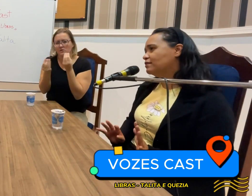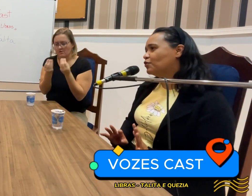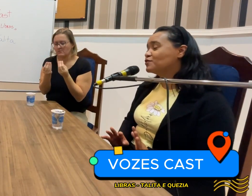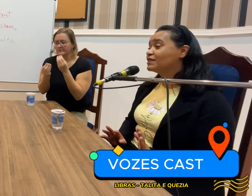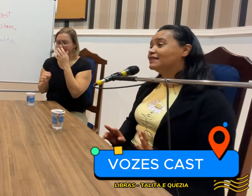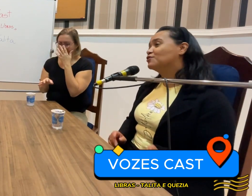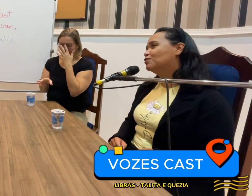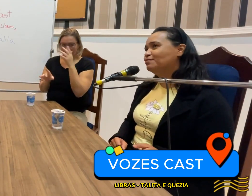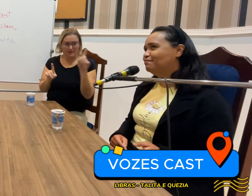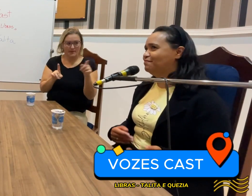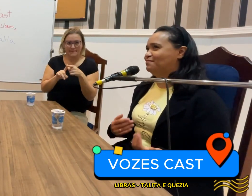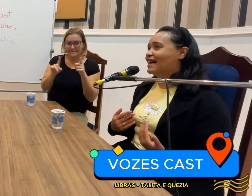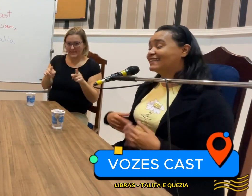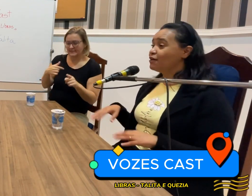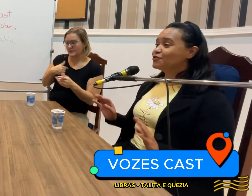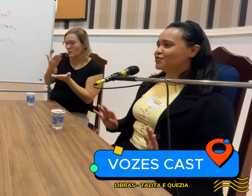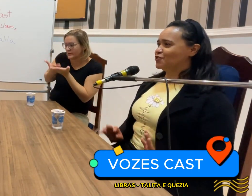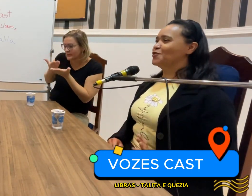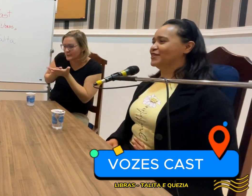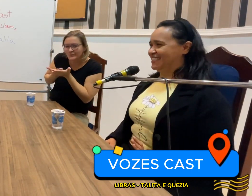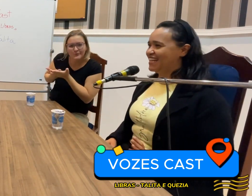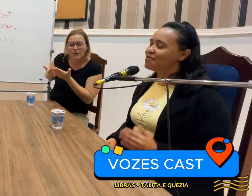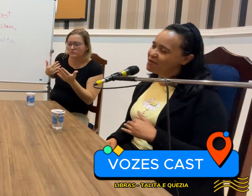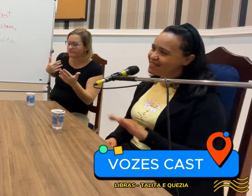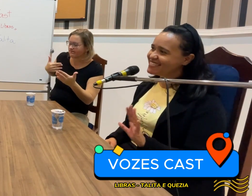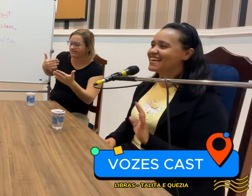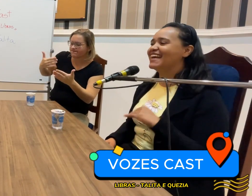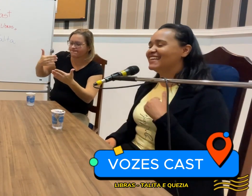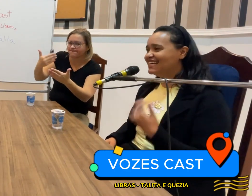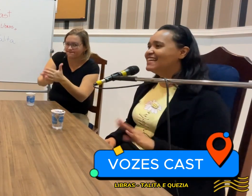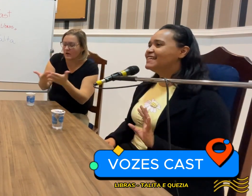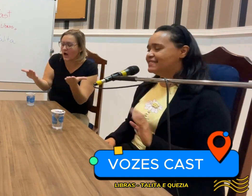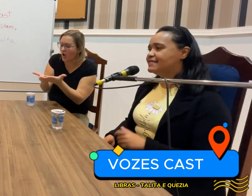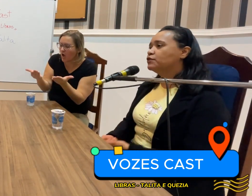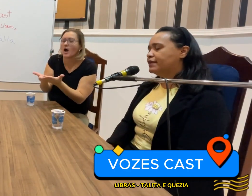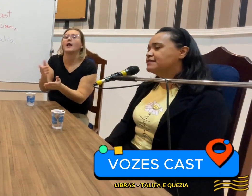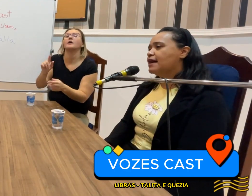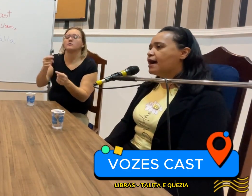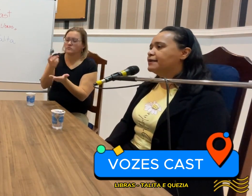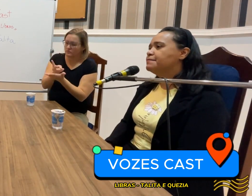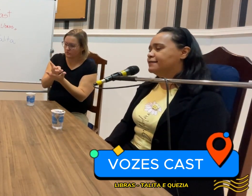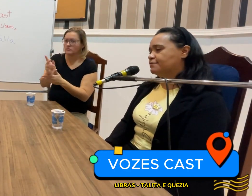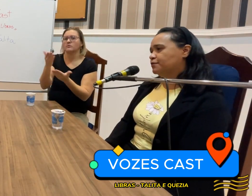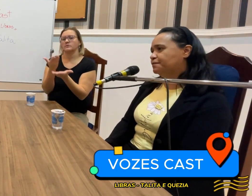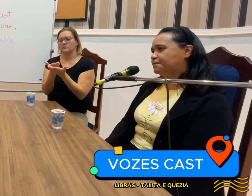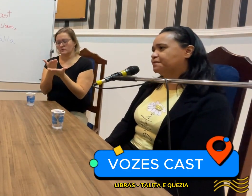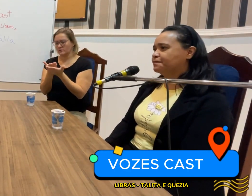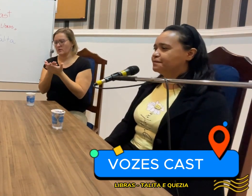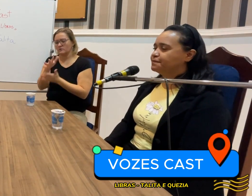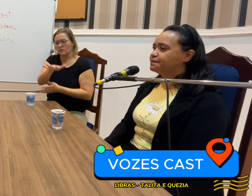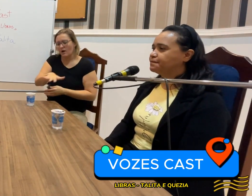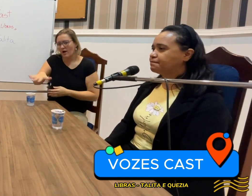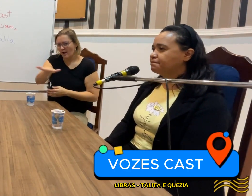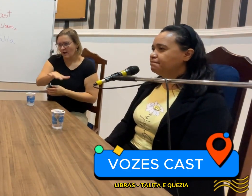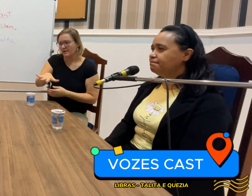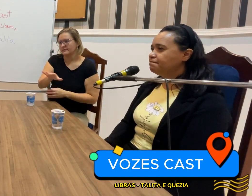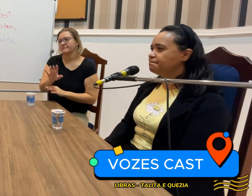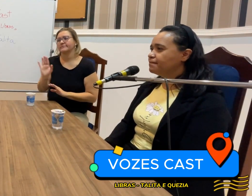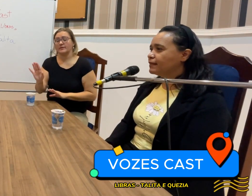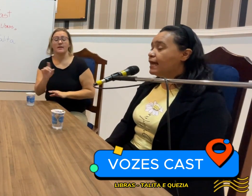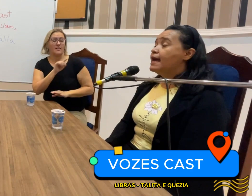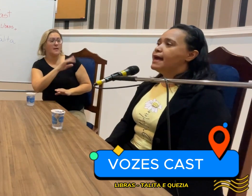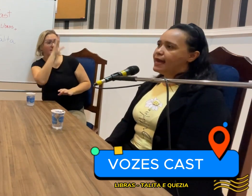E eu estou estudando até os dias de hoje, né? Eu comecei e sigo nessa área mesmo. É porque é um